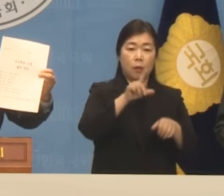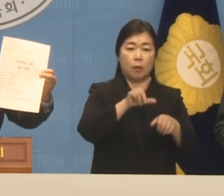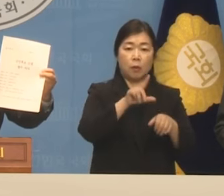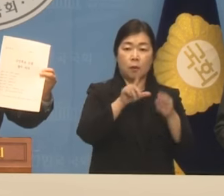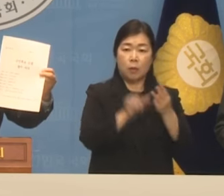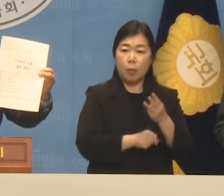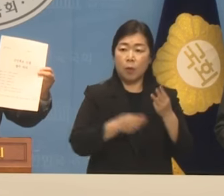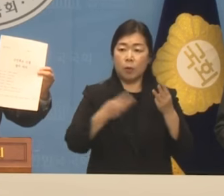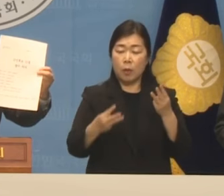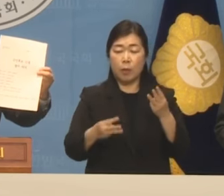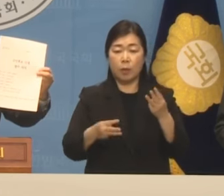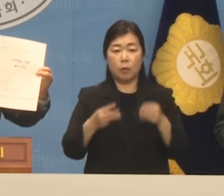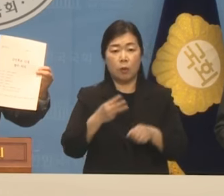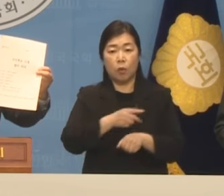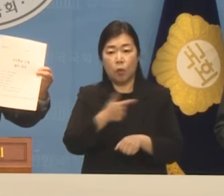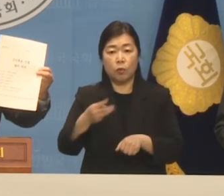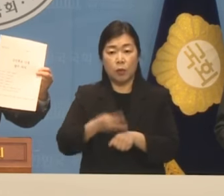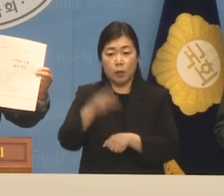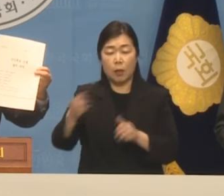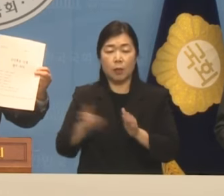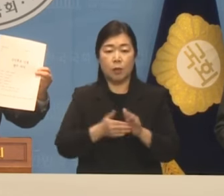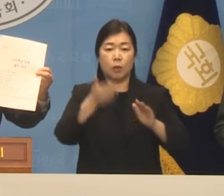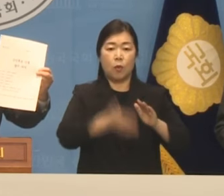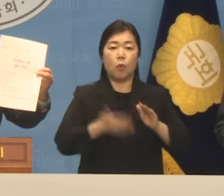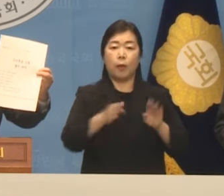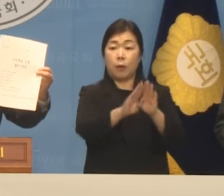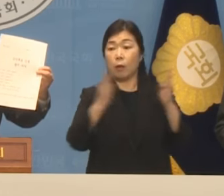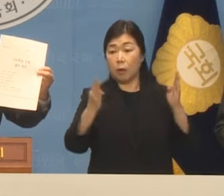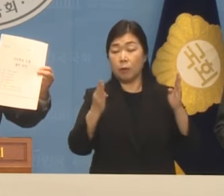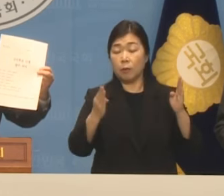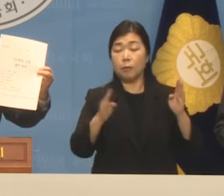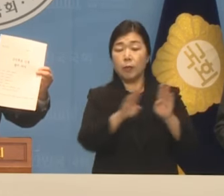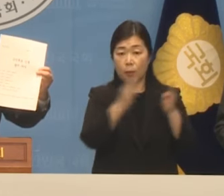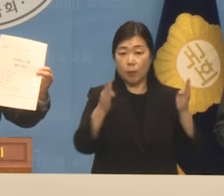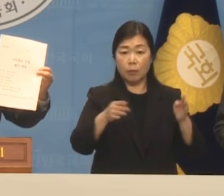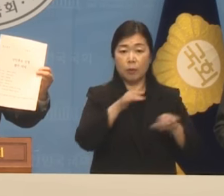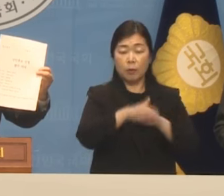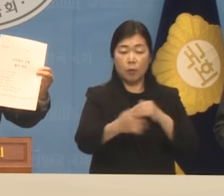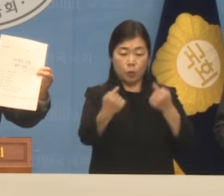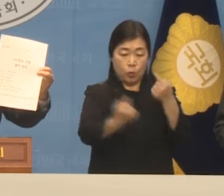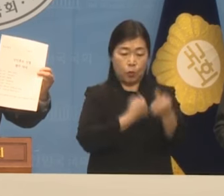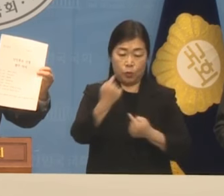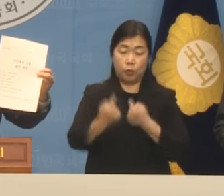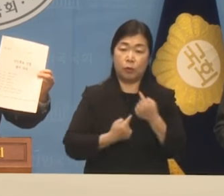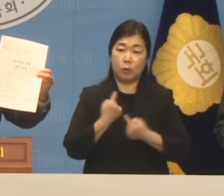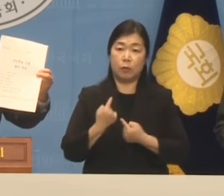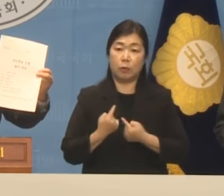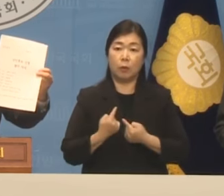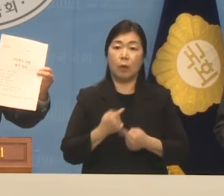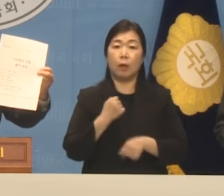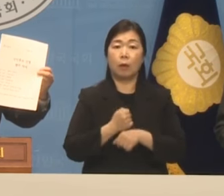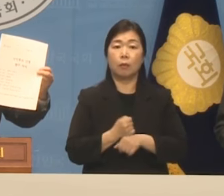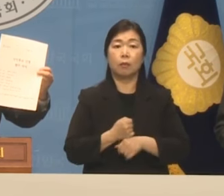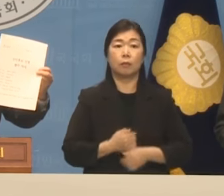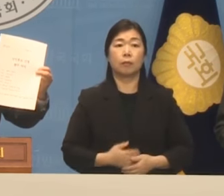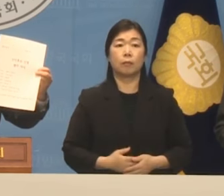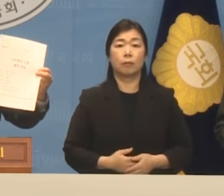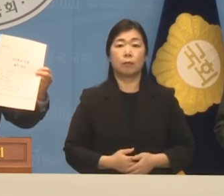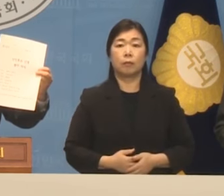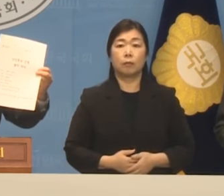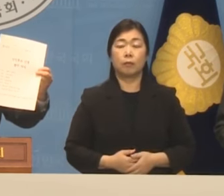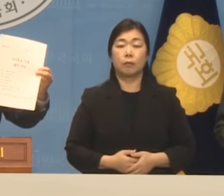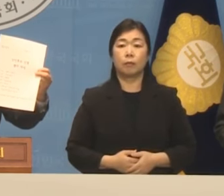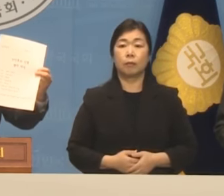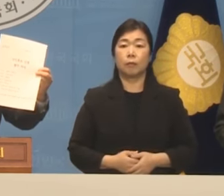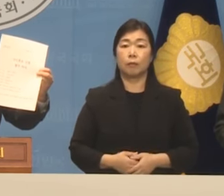3시까지 그 공개적으로 개방적으로 개방형으로 아마 접수 신청을 받고요. 신청 접수를